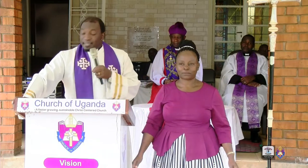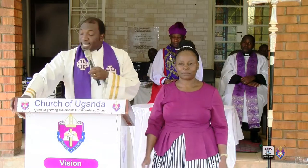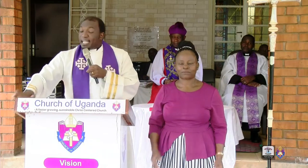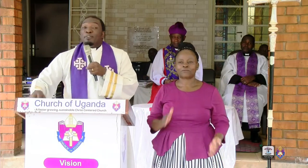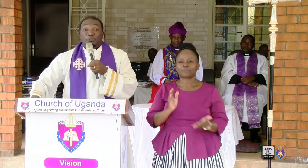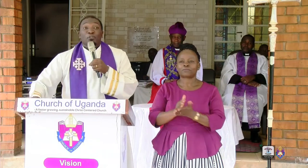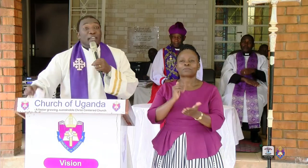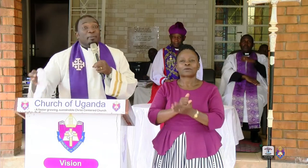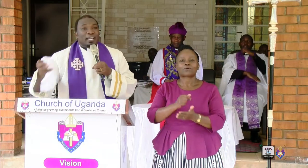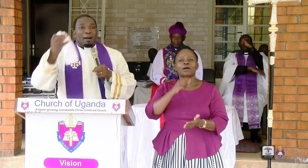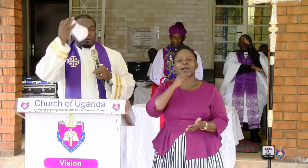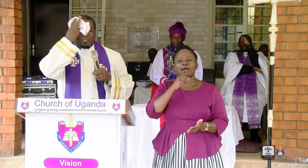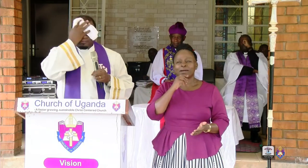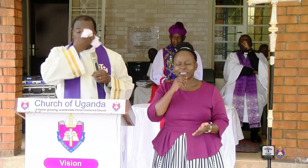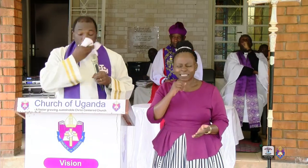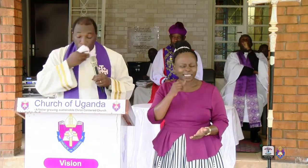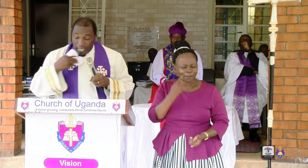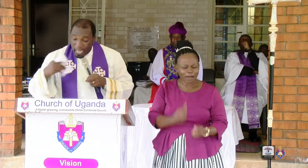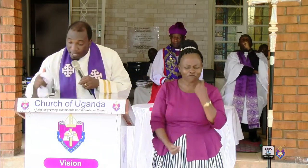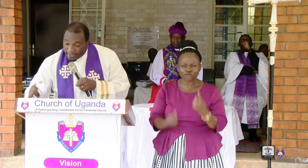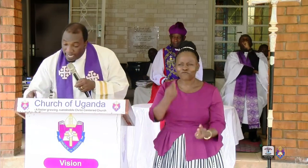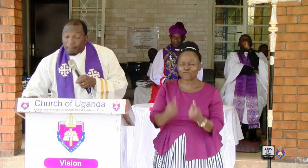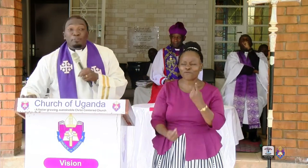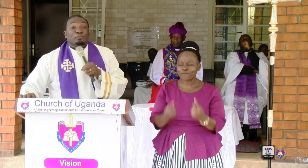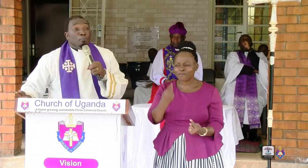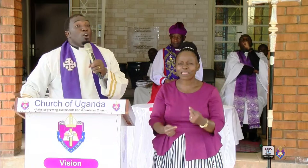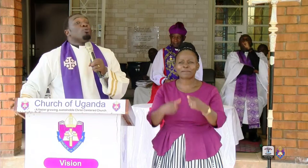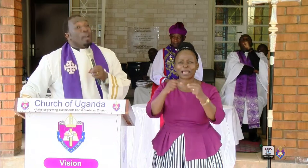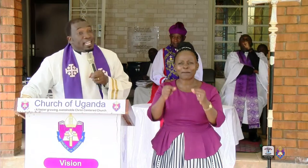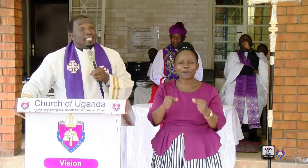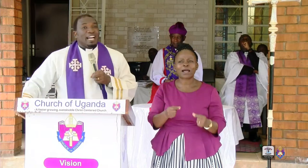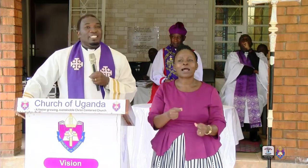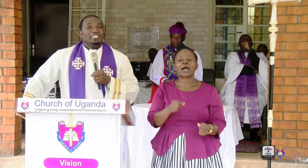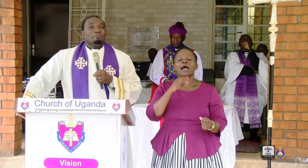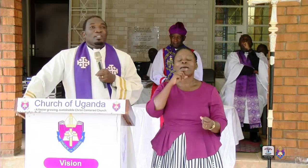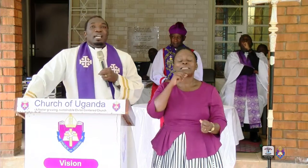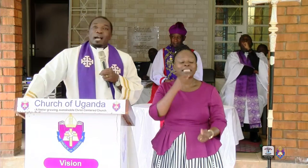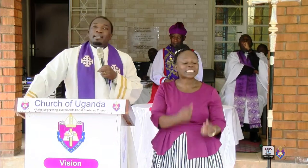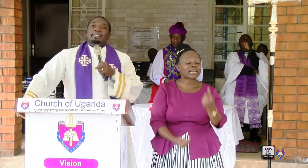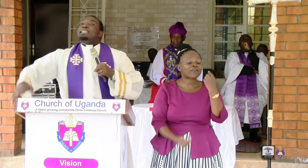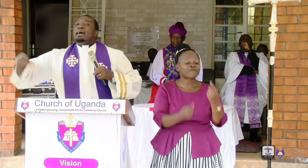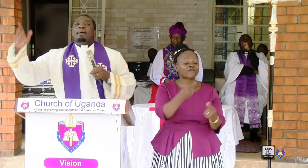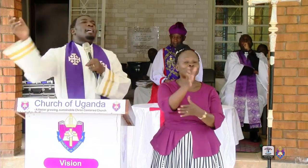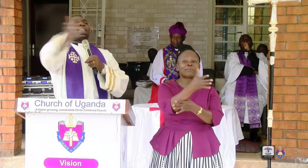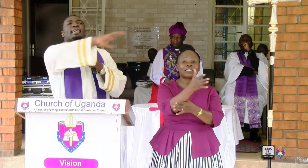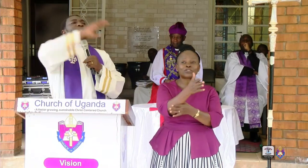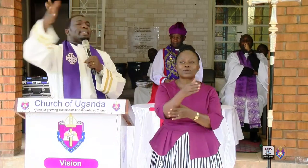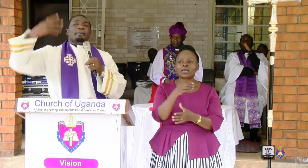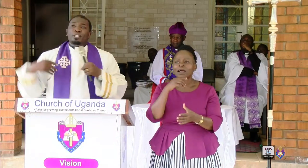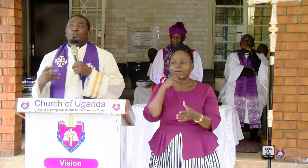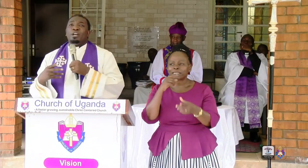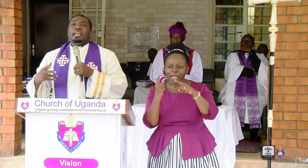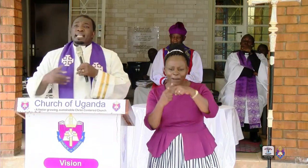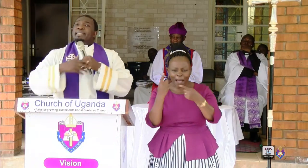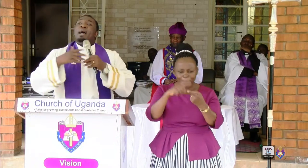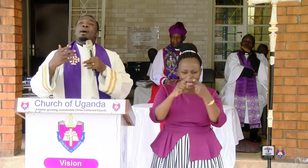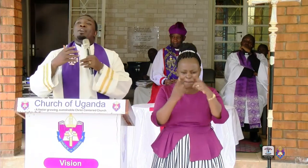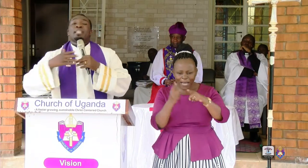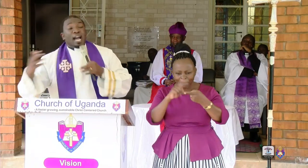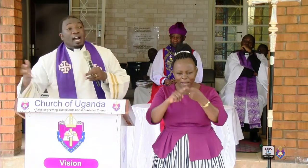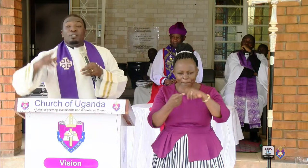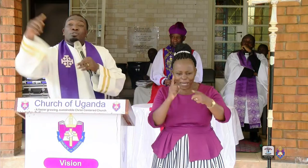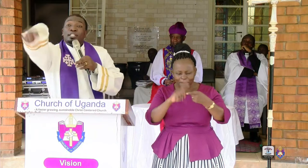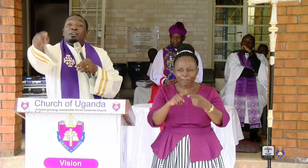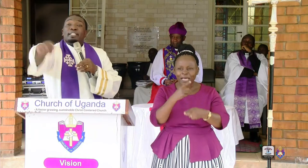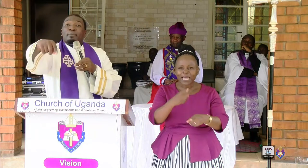kubanga abasajja bafumbye ebigambo abasajja bafumbye obuweereza abasajja bagase gase ebintu Esawa